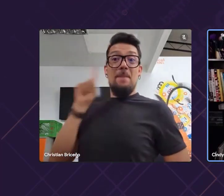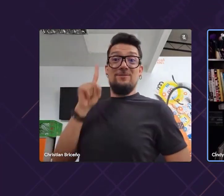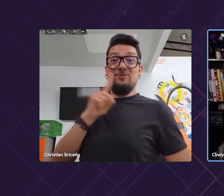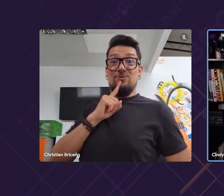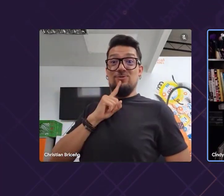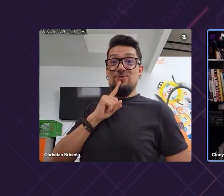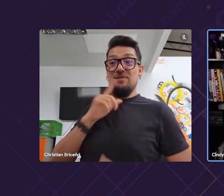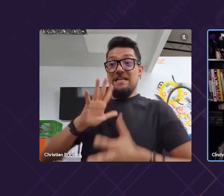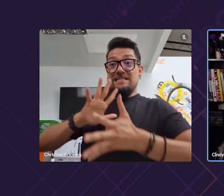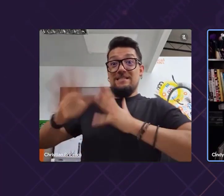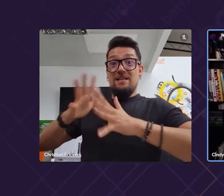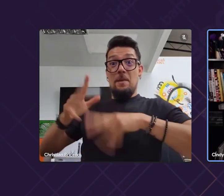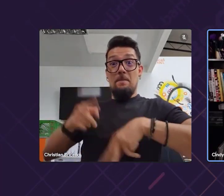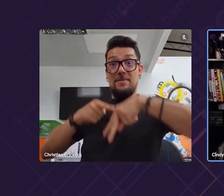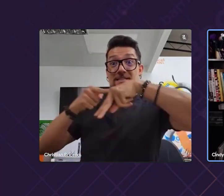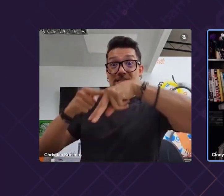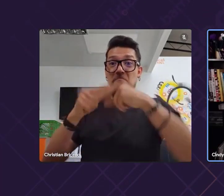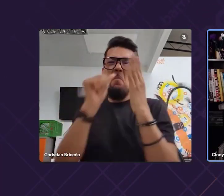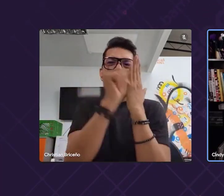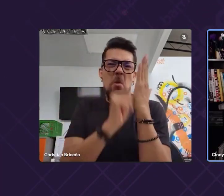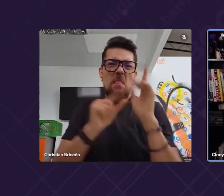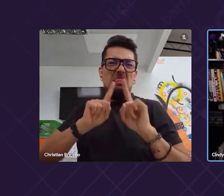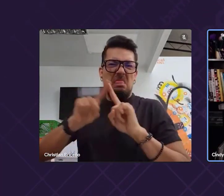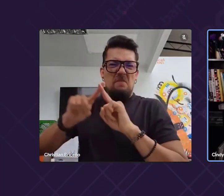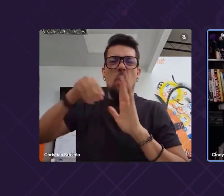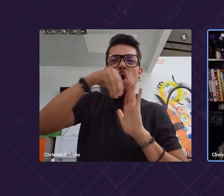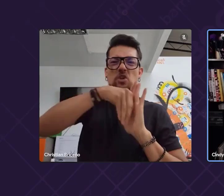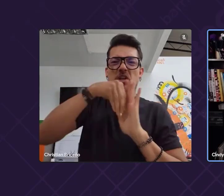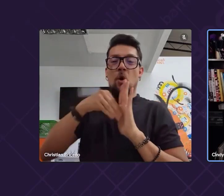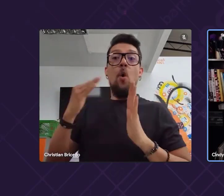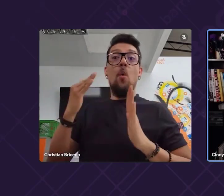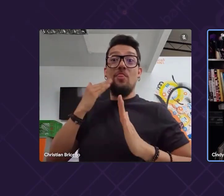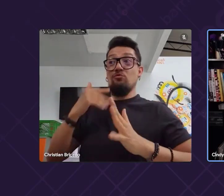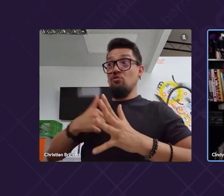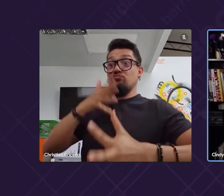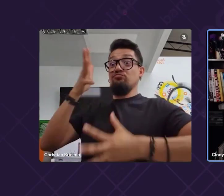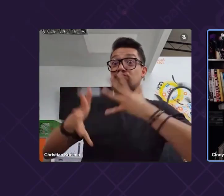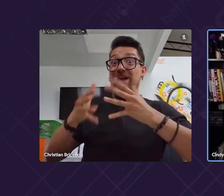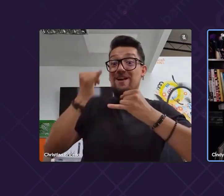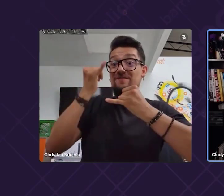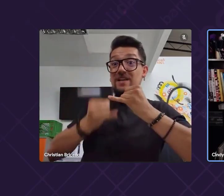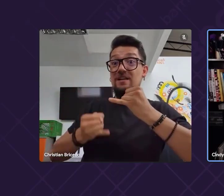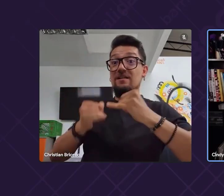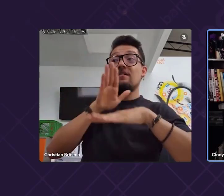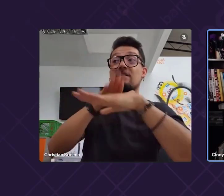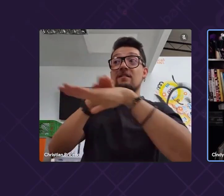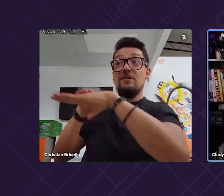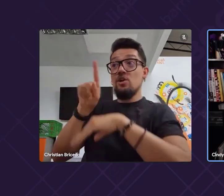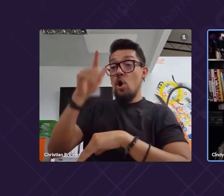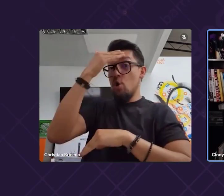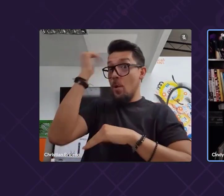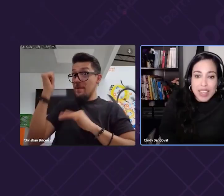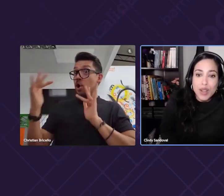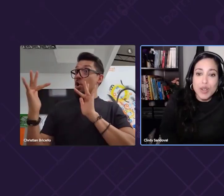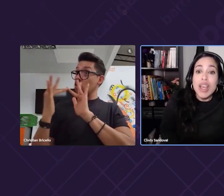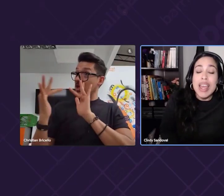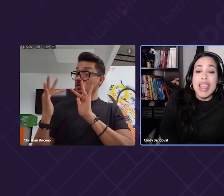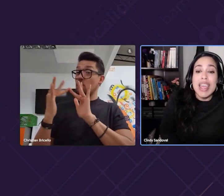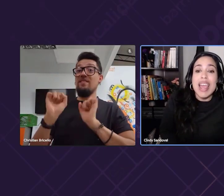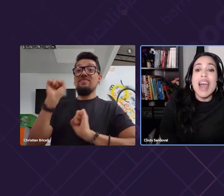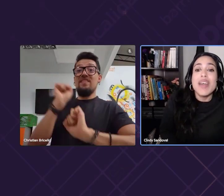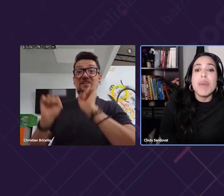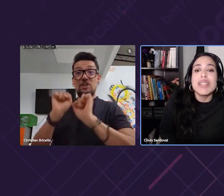sordos, pueden redimir sus quejas, sus denuncias, digamos que sus diferentes quejas si tienen que